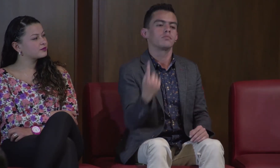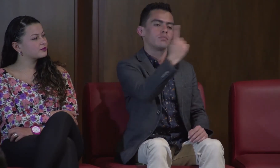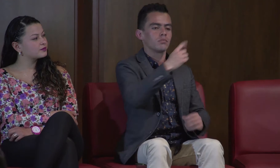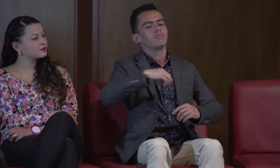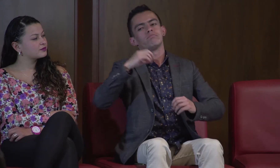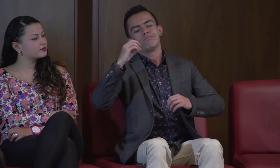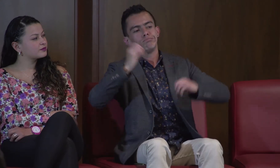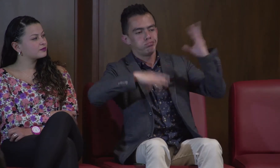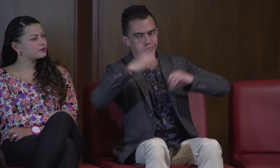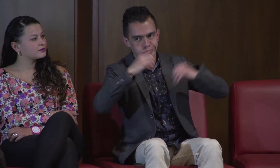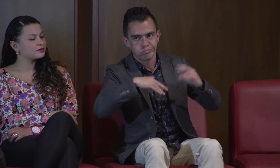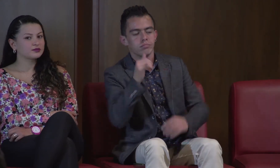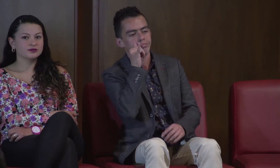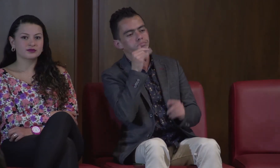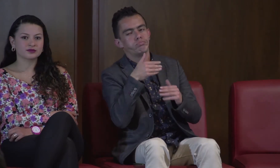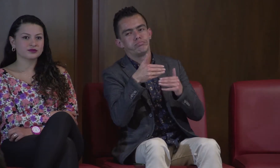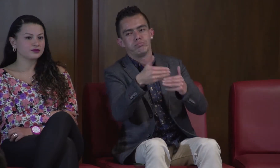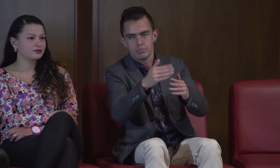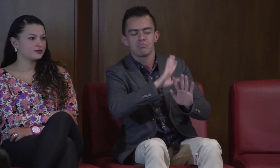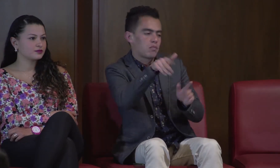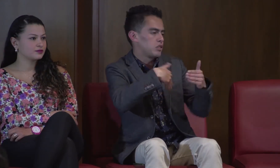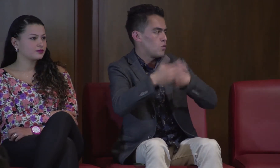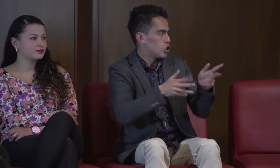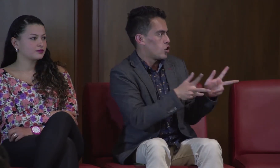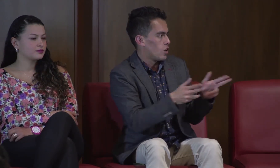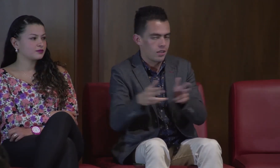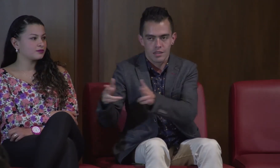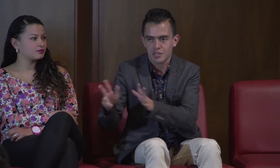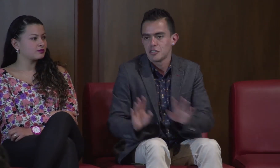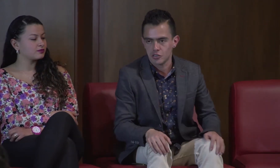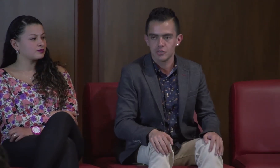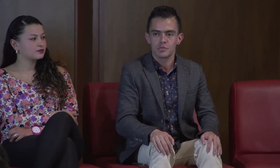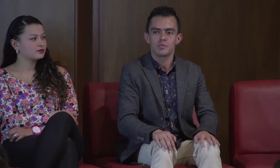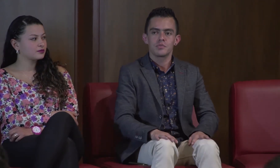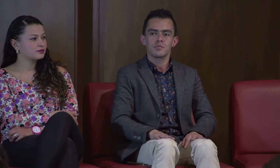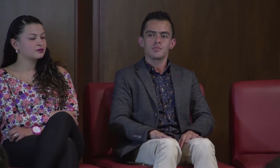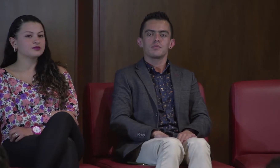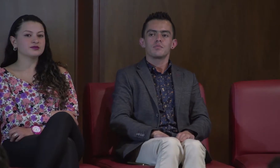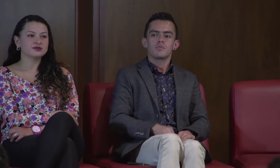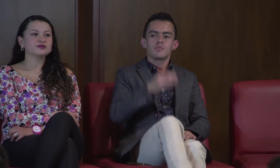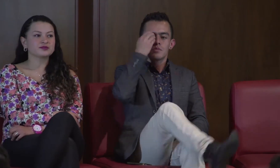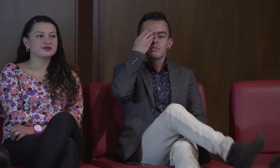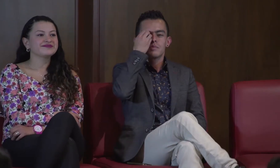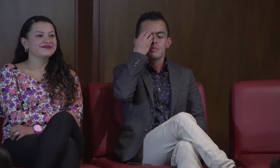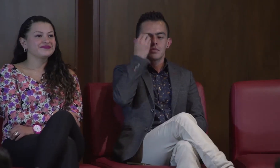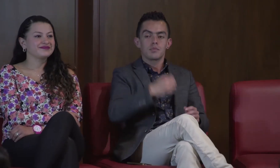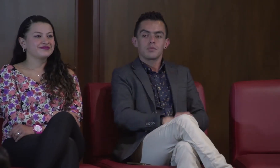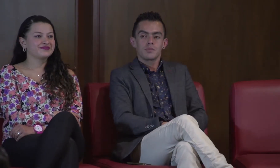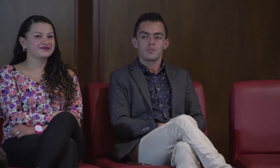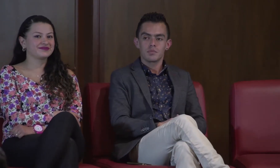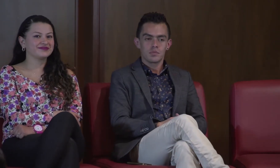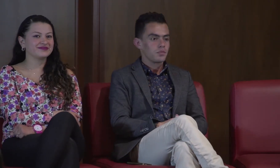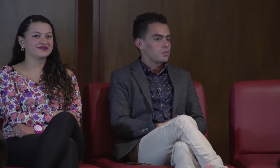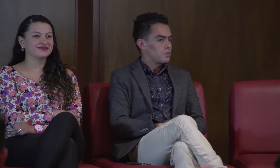aprobación del video, entonces sí ya empezábamos a buscar los presentadores oficiales para el producto final, y ya posteriormente pues eso pasaba a